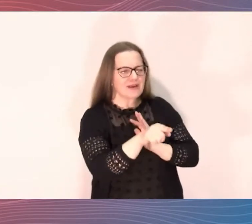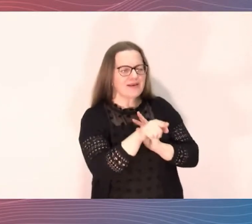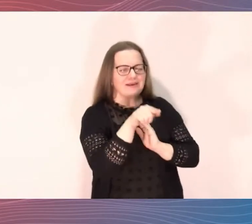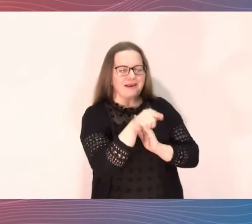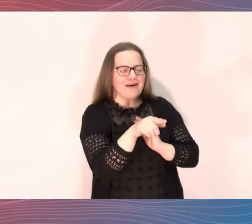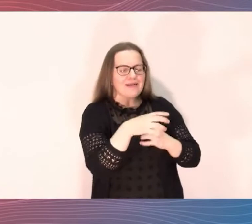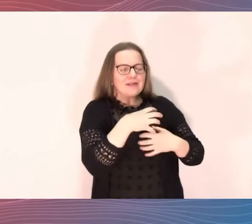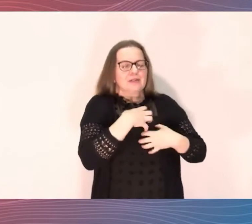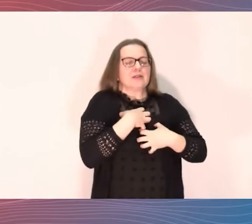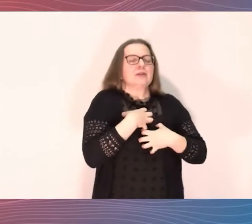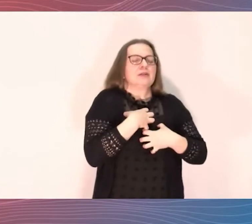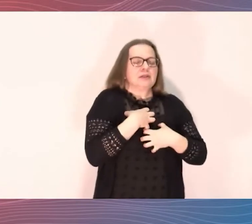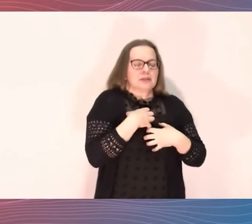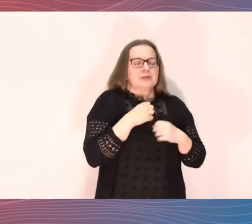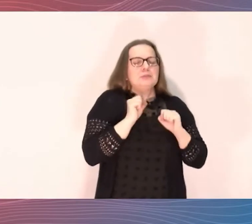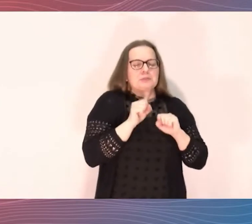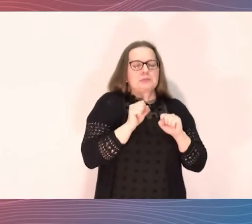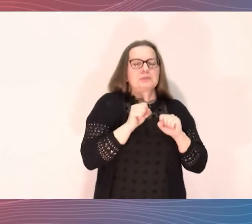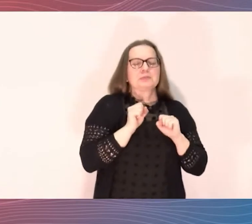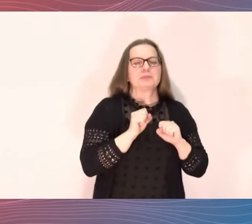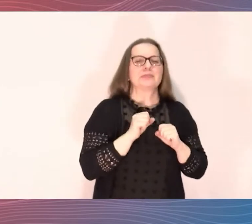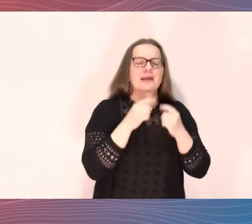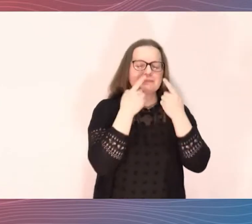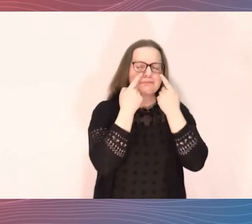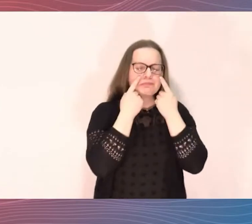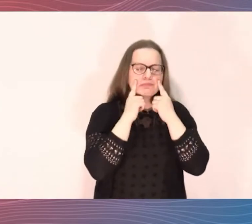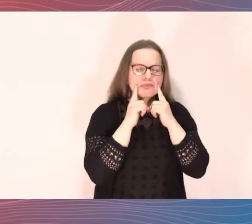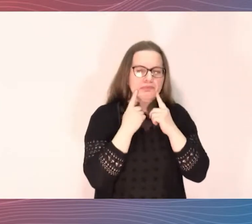nós passamos a conhecer mais um pouco o Senhor.